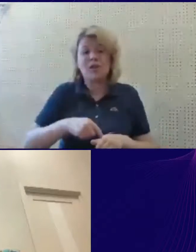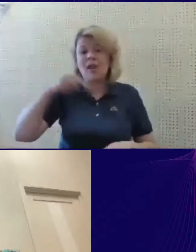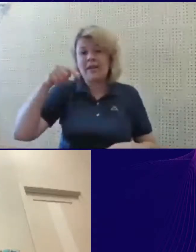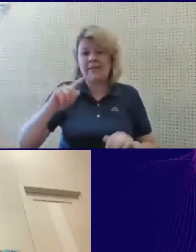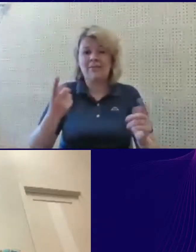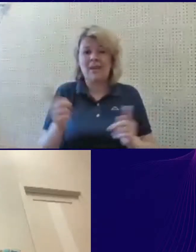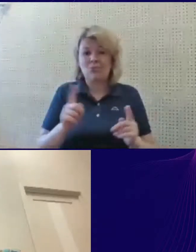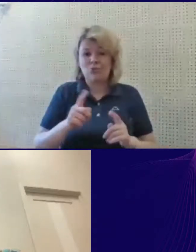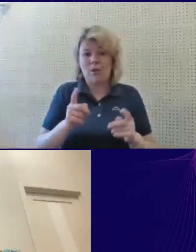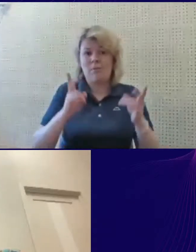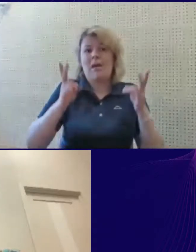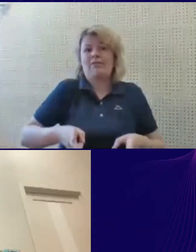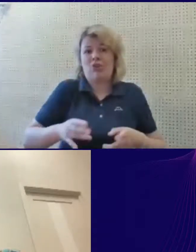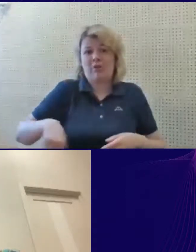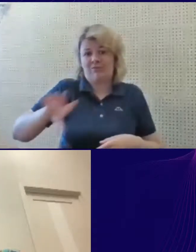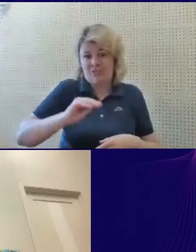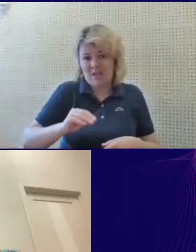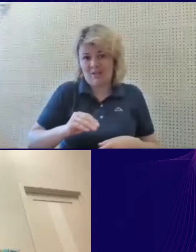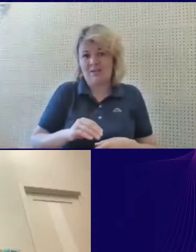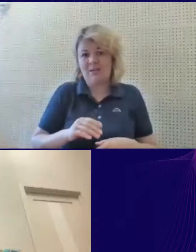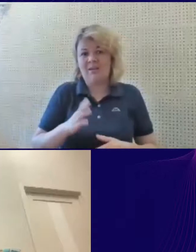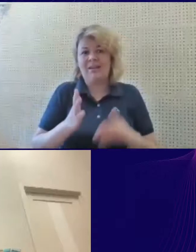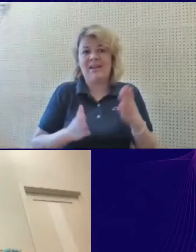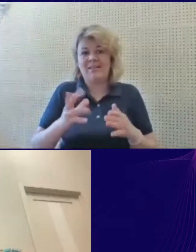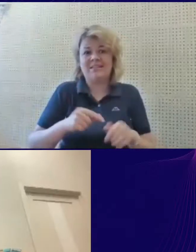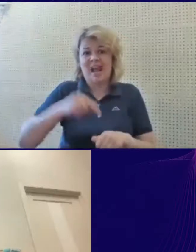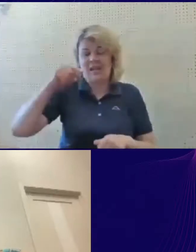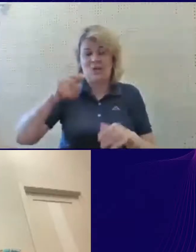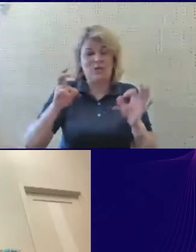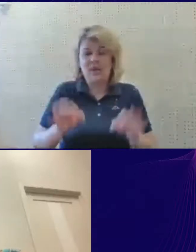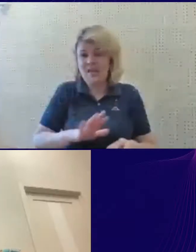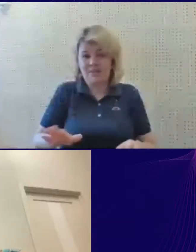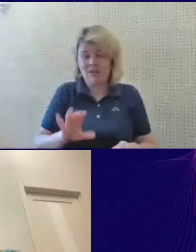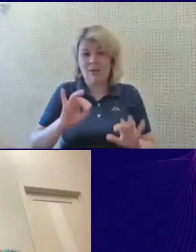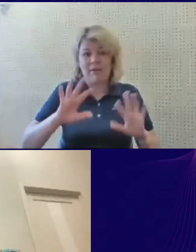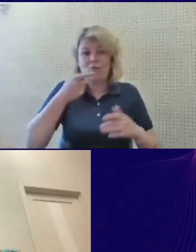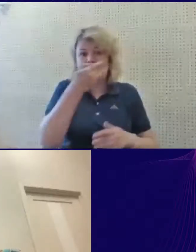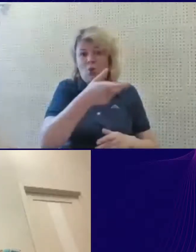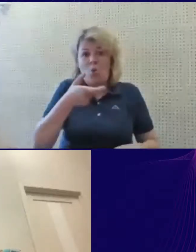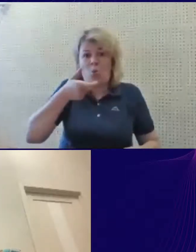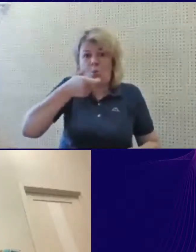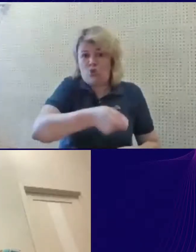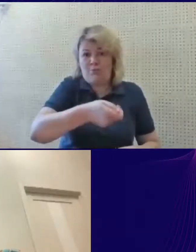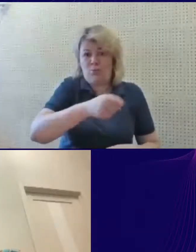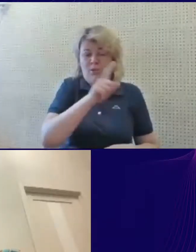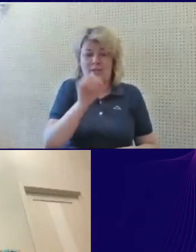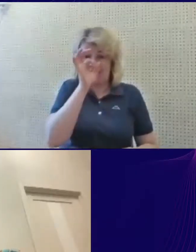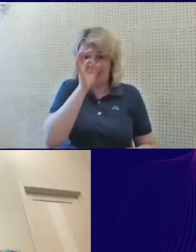что подведет, да, там всех, если среагирует неадекватно, ее вдруг ущипнули за